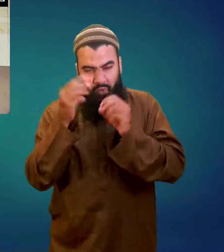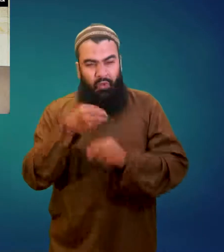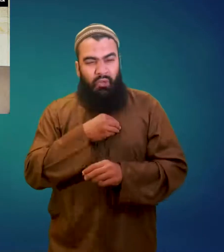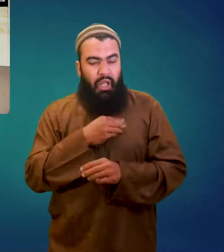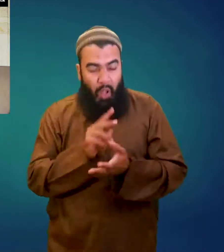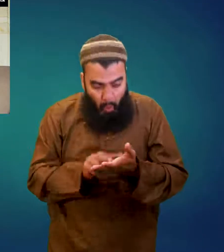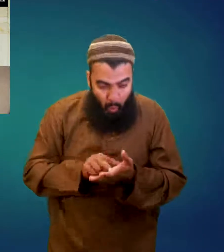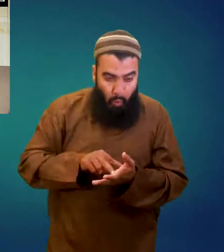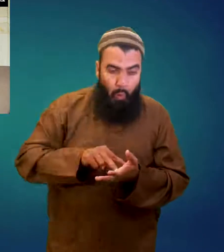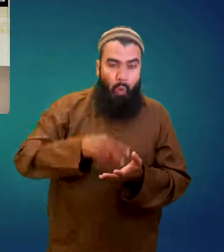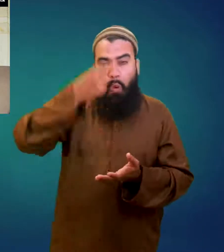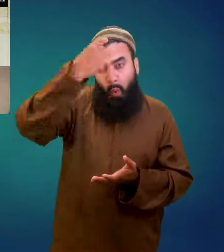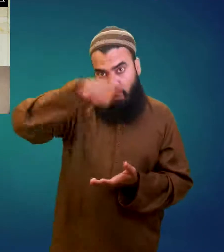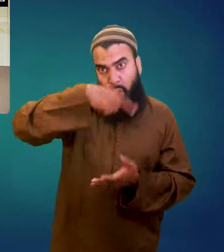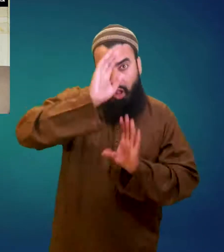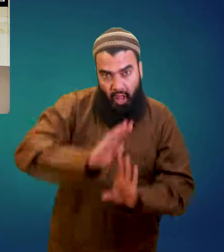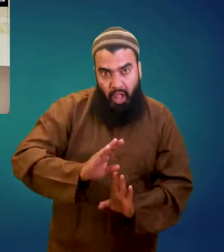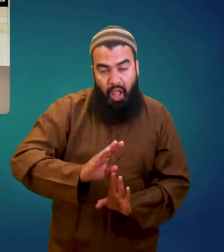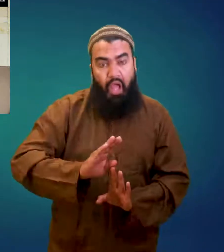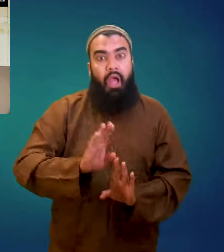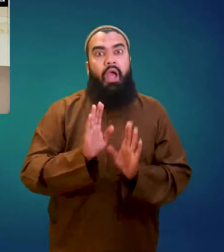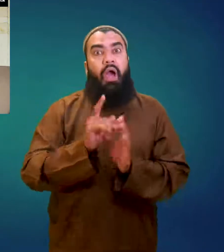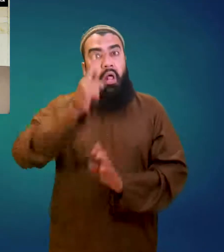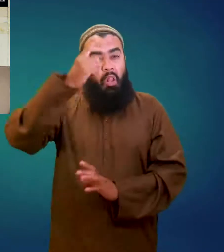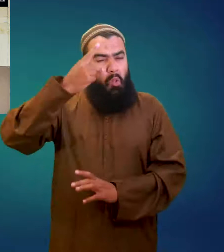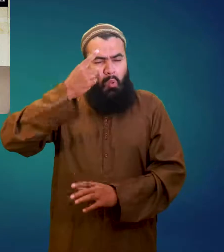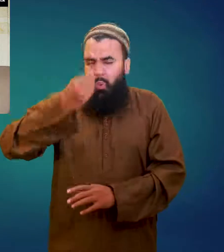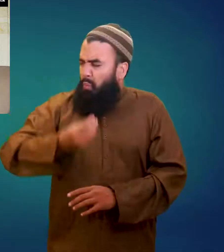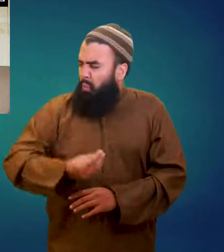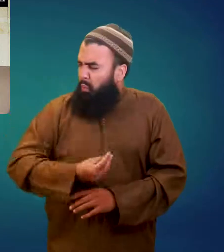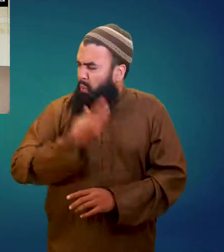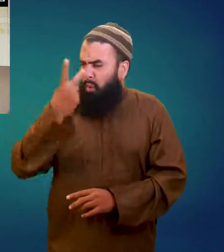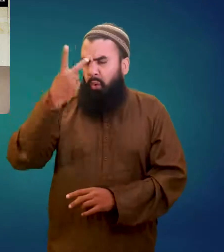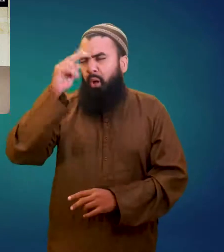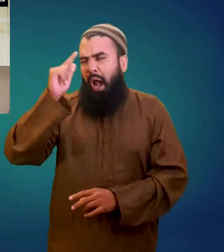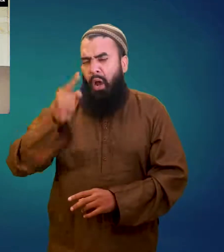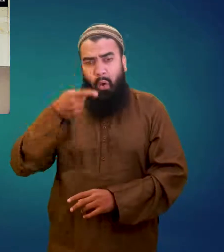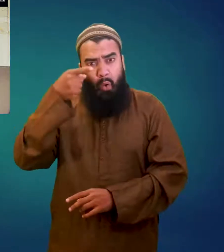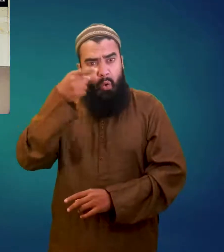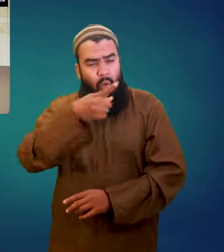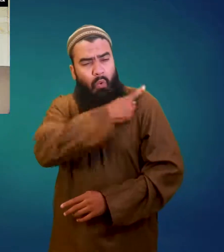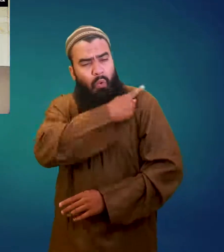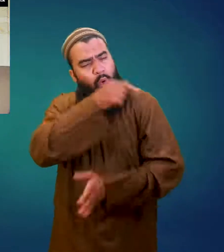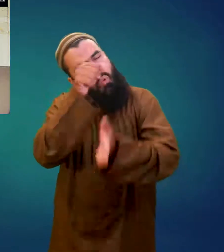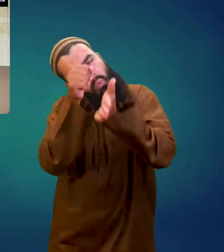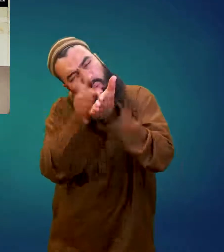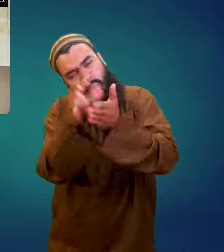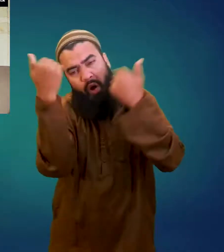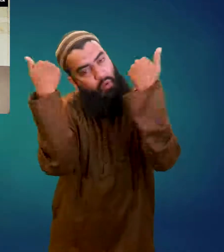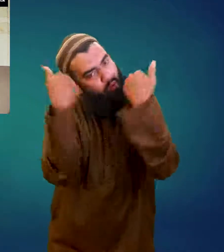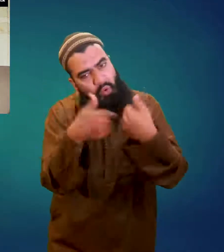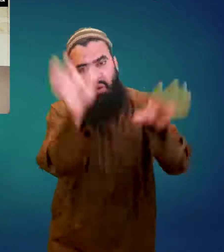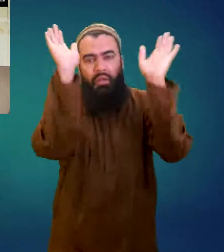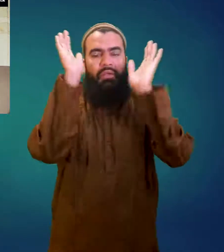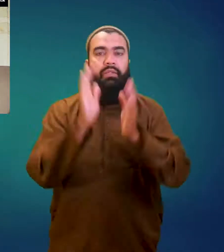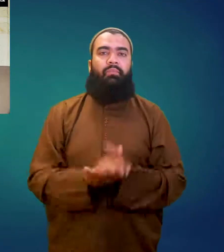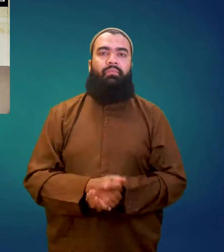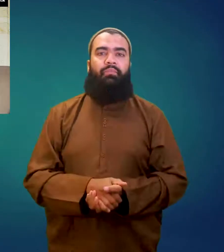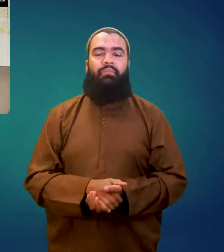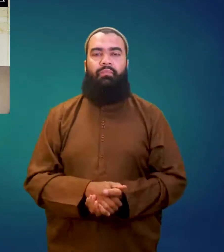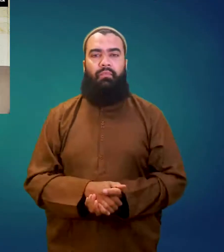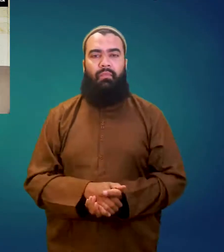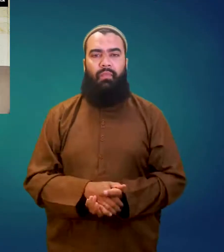چھوڑ کر اللہ کے حضور میں اپنے گناہوں کی بخشش اور معافی چاہتا ہے، اللہ رب العزت اس کی بخشش فرما دیتے